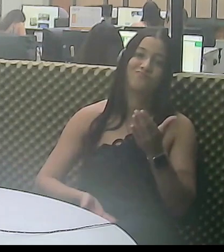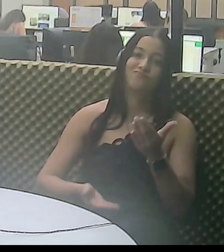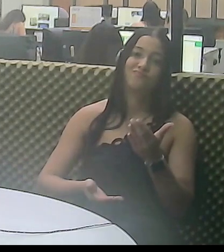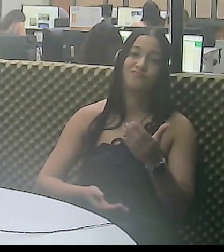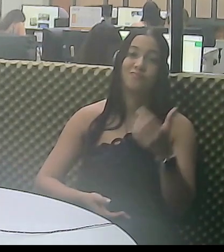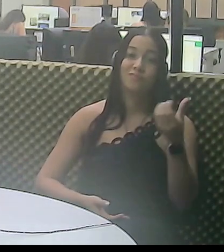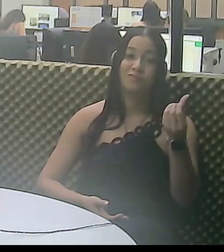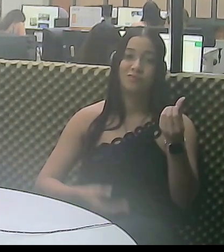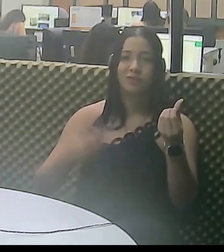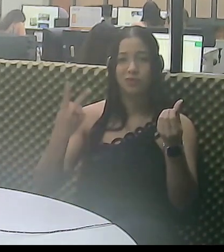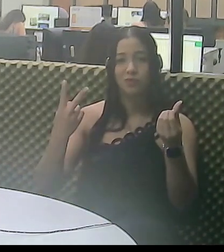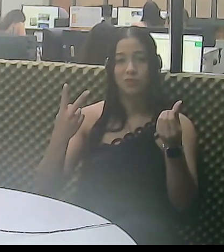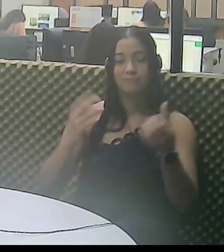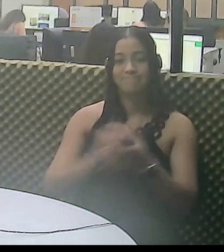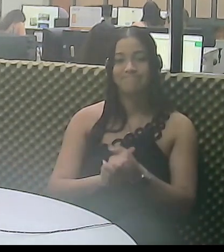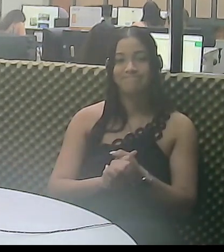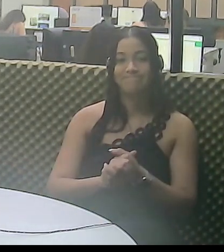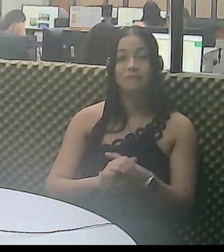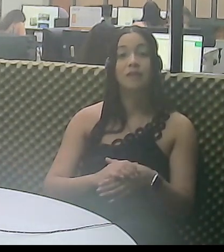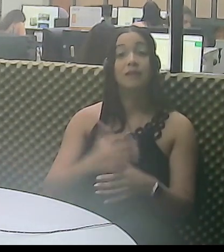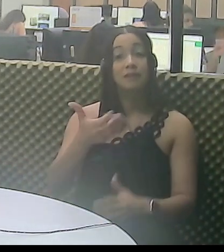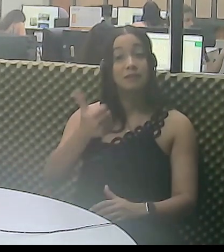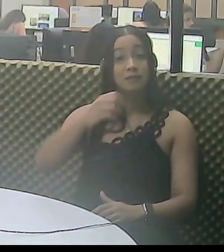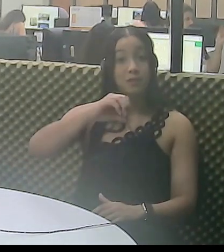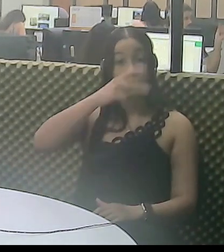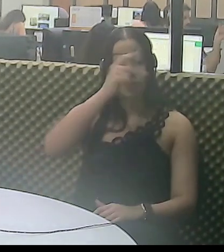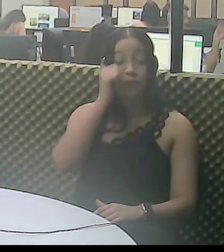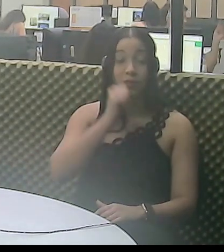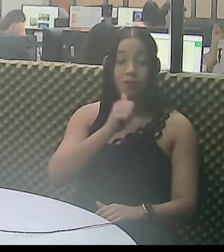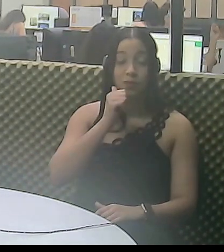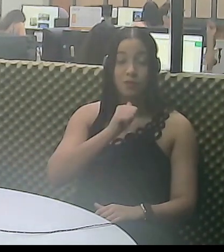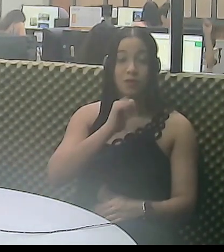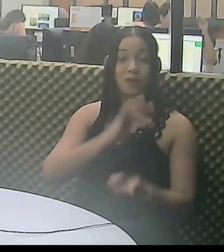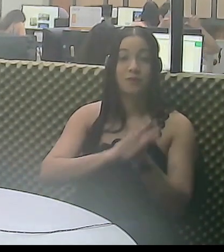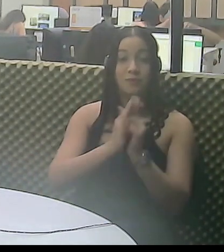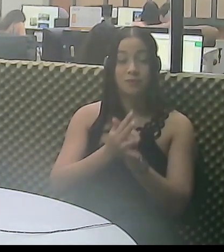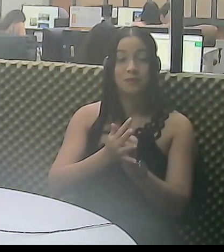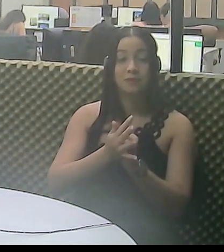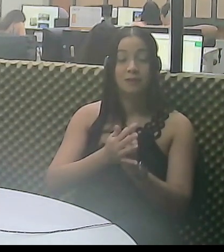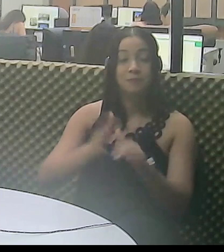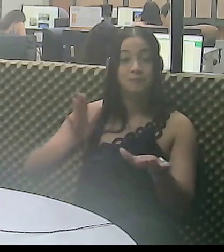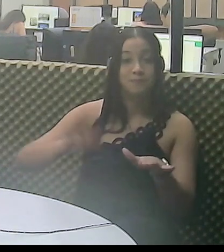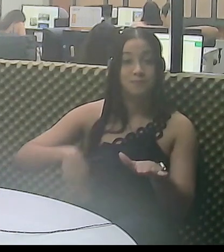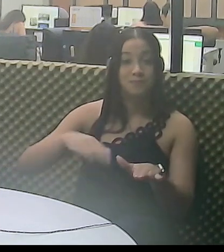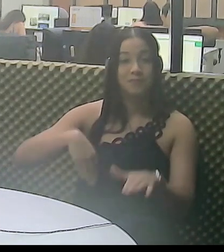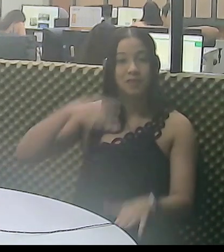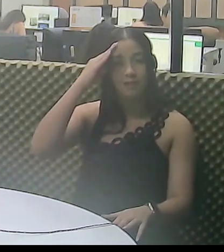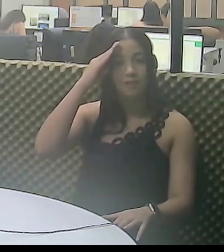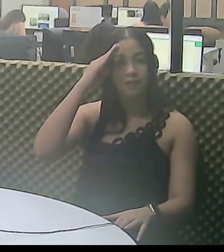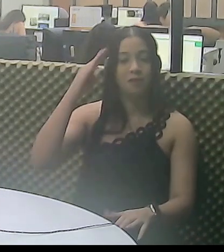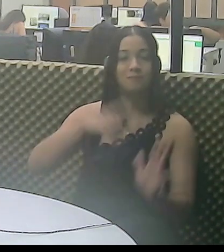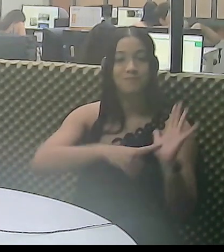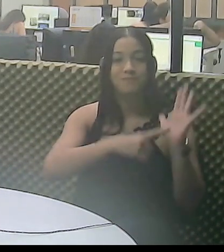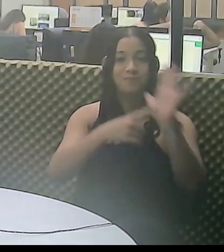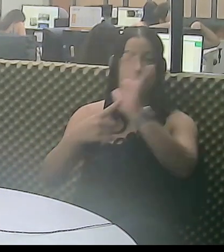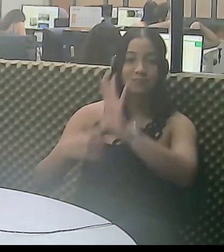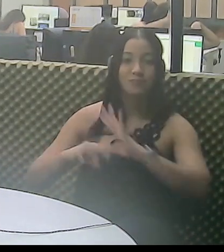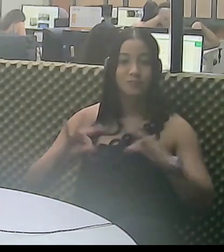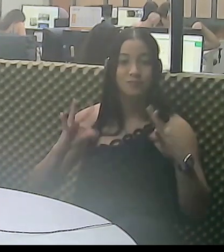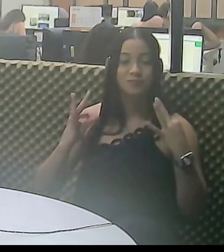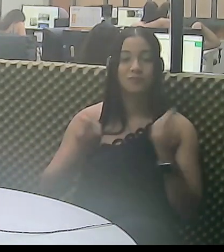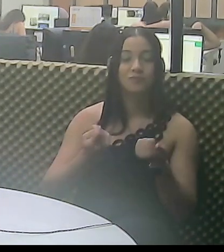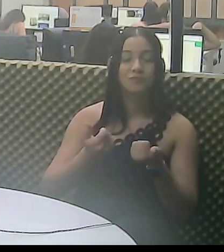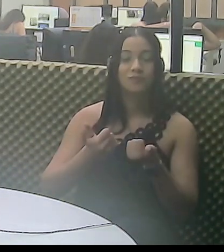placar de 6-2. Formada por 19 atletas, a Futel Praia Clube esteve entre os destaques em todas as competições